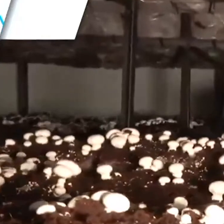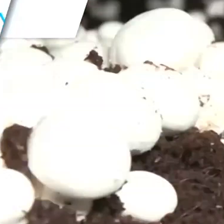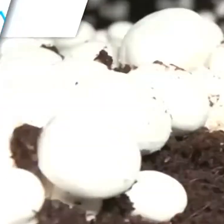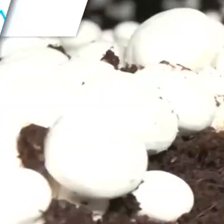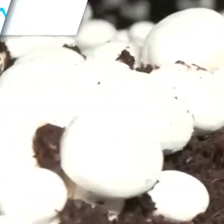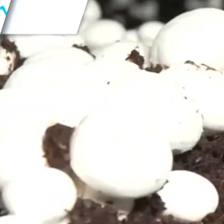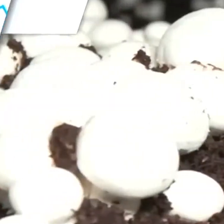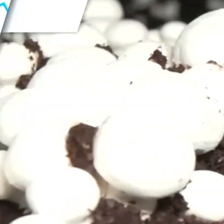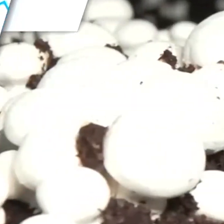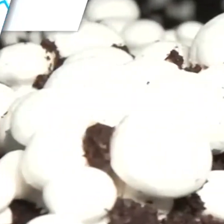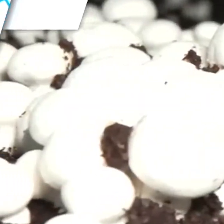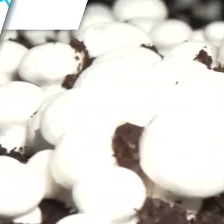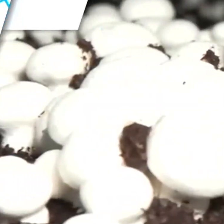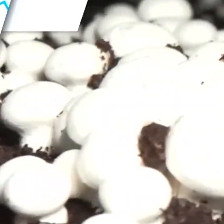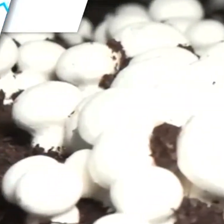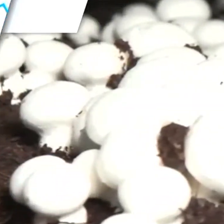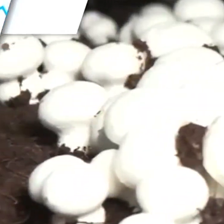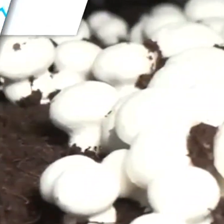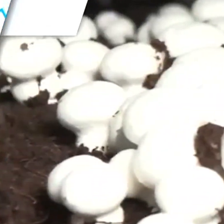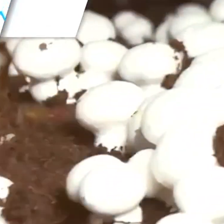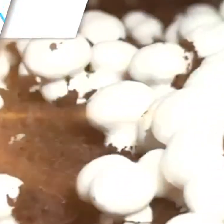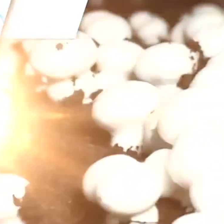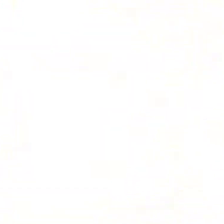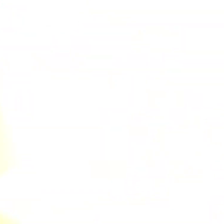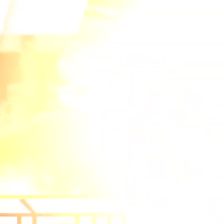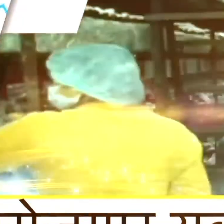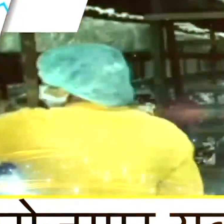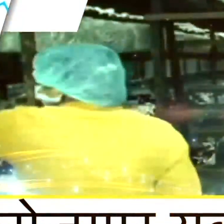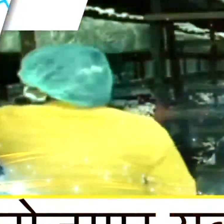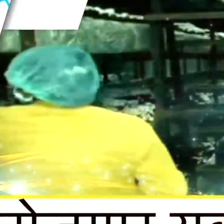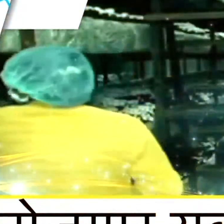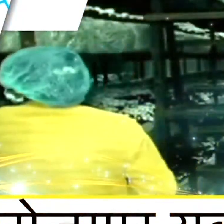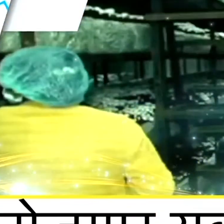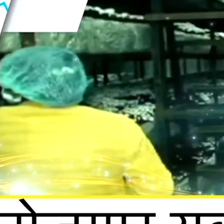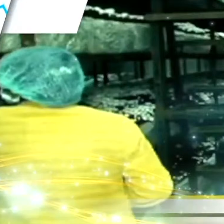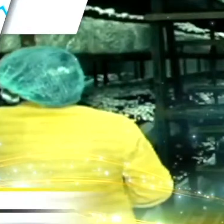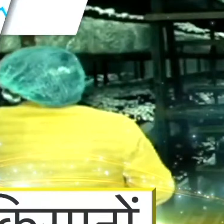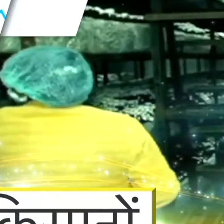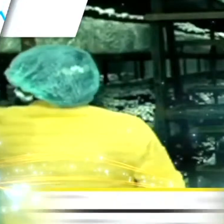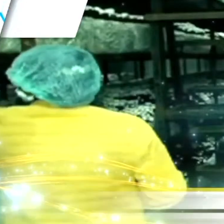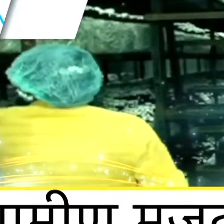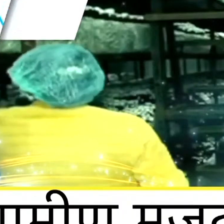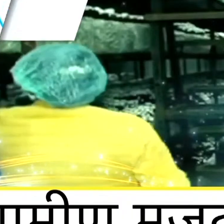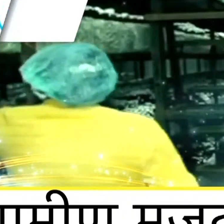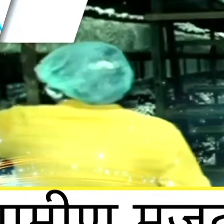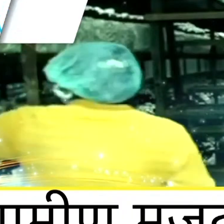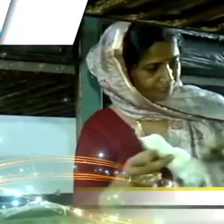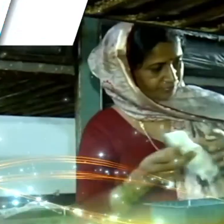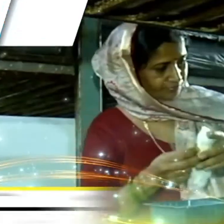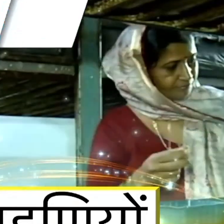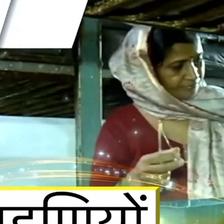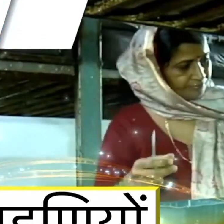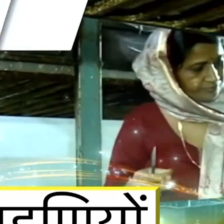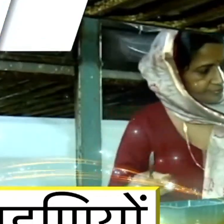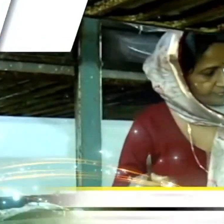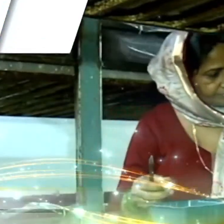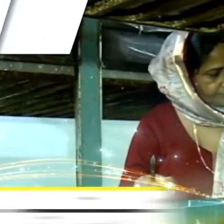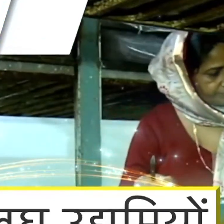कुछ ही सालों में भारत में मशरूम उत्पादन बेरोजगार युवाओं, किसानों, ग्रामीण मजदूरों, गृहिणियों और